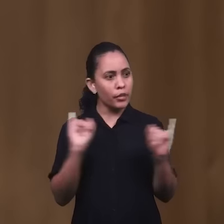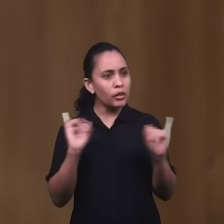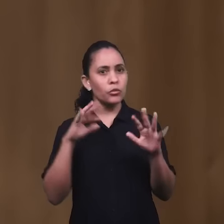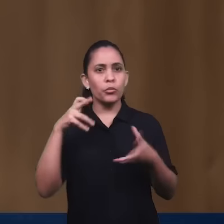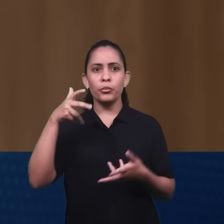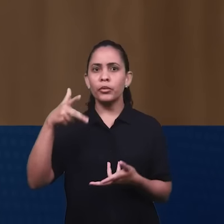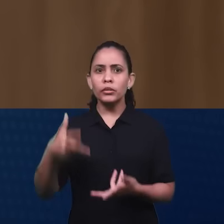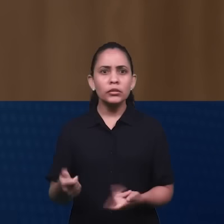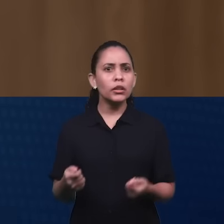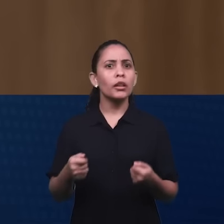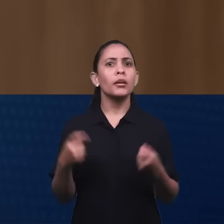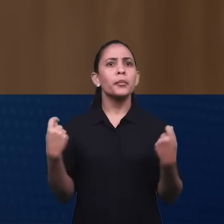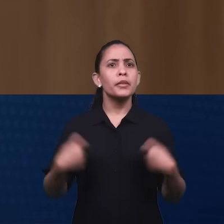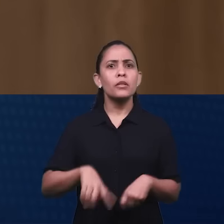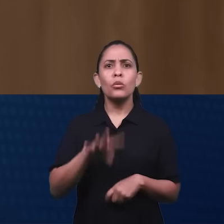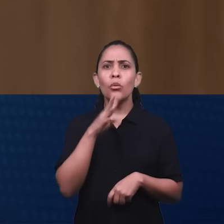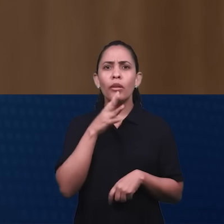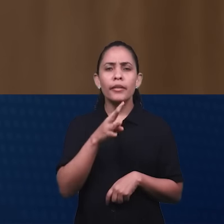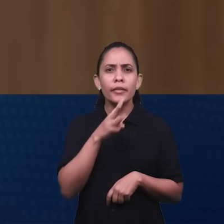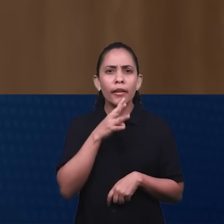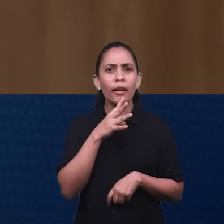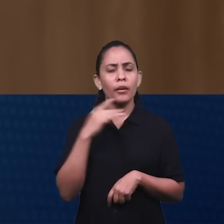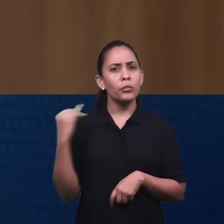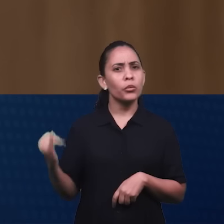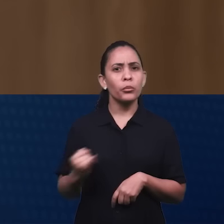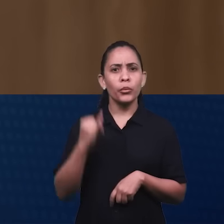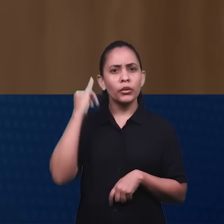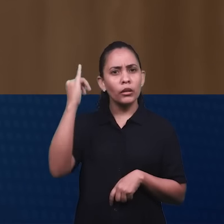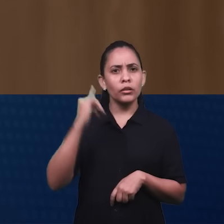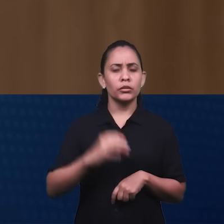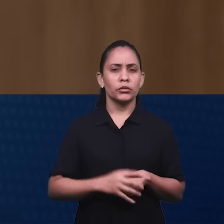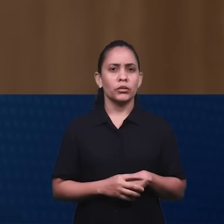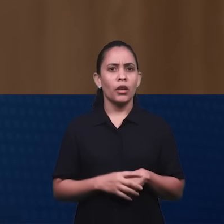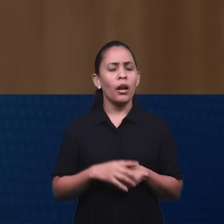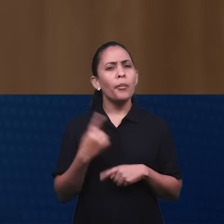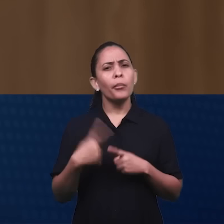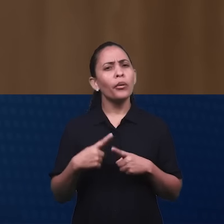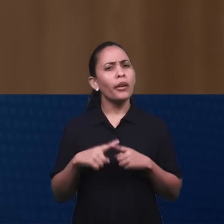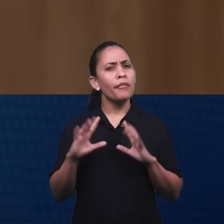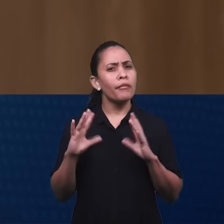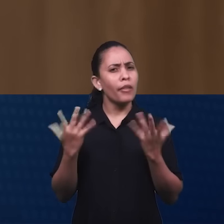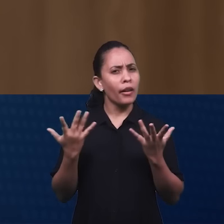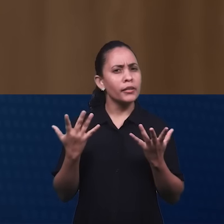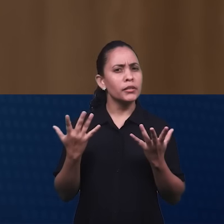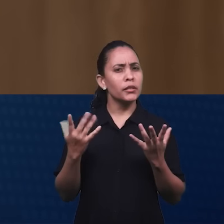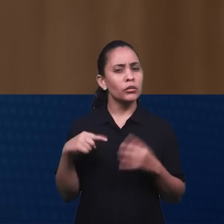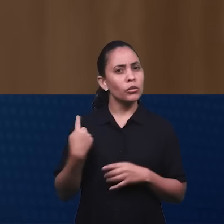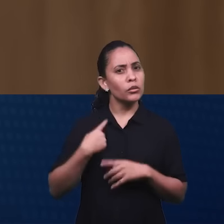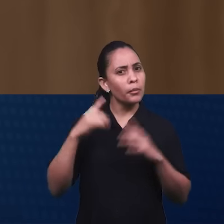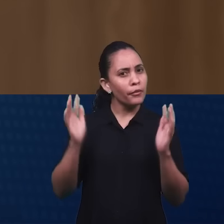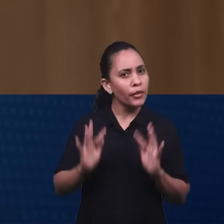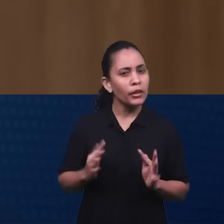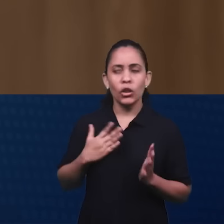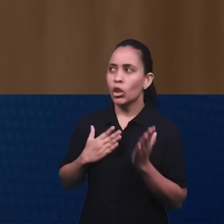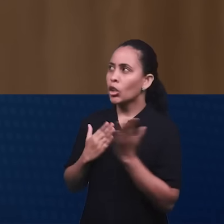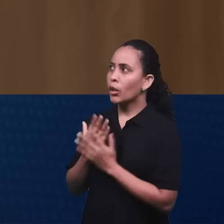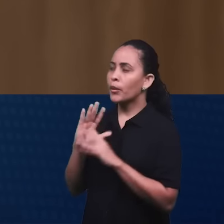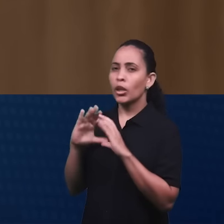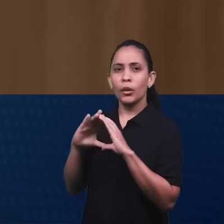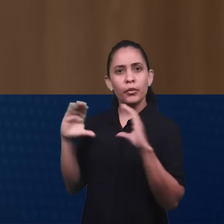mundo inteiro precisa conhecer, é uma coisa muito importante. Por que é festa? Porque nós estamos felizes, nós estamos indo para o